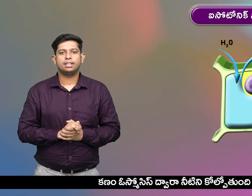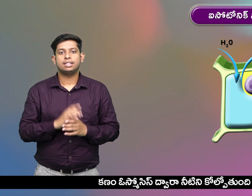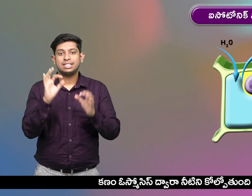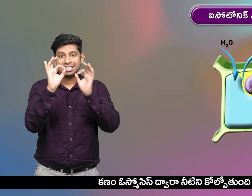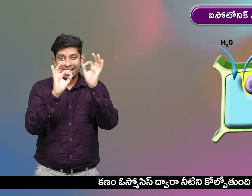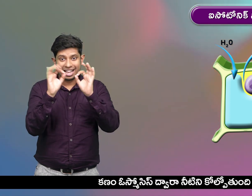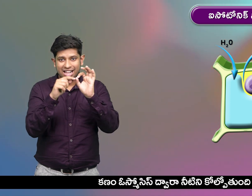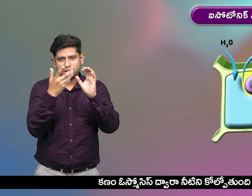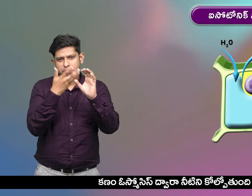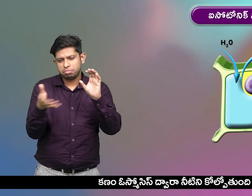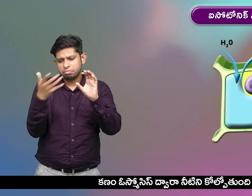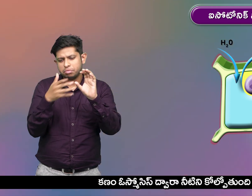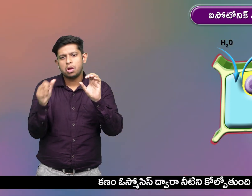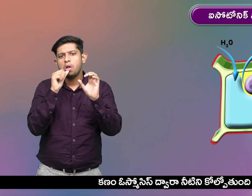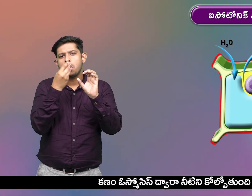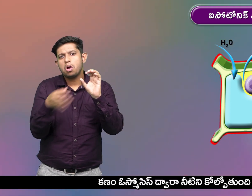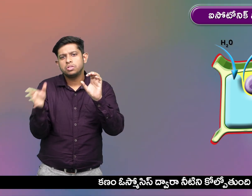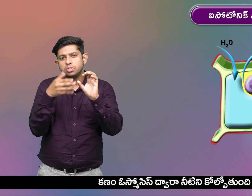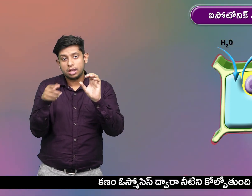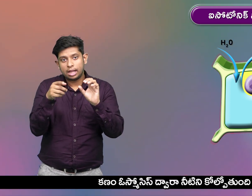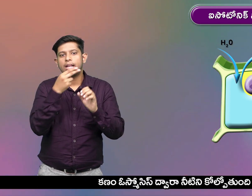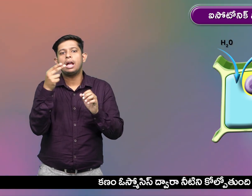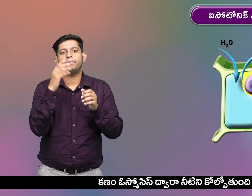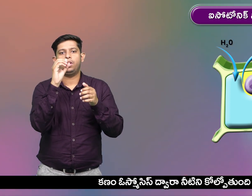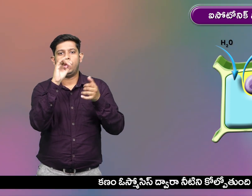కణం ఓస్మోసిస్ ద్వారా నీటిని కోల్పోతుంది.